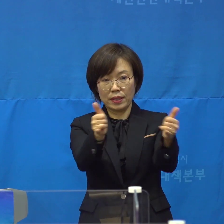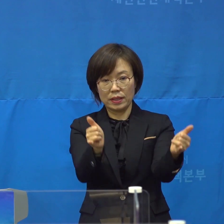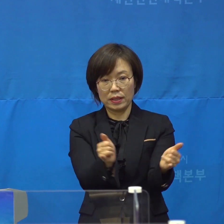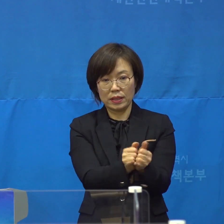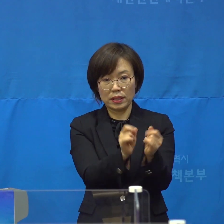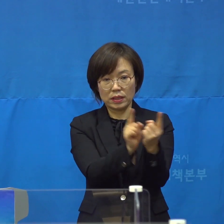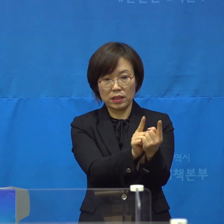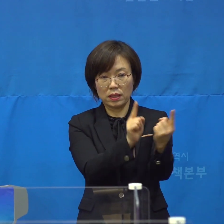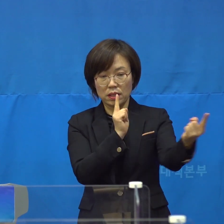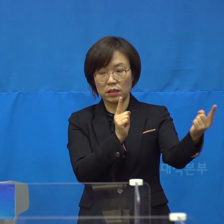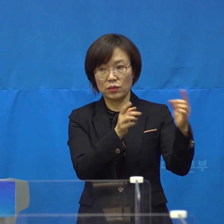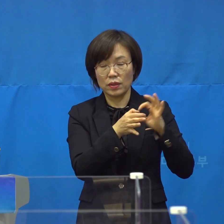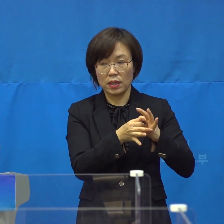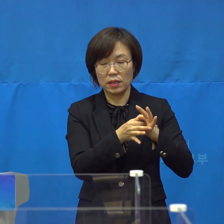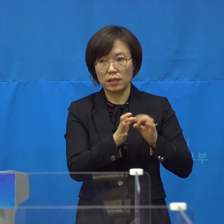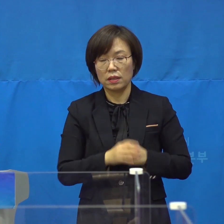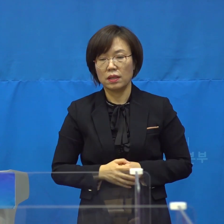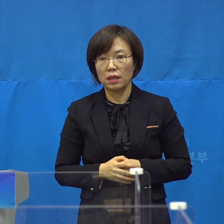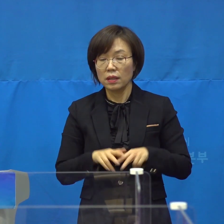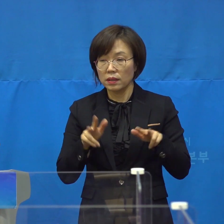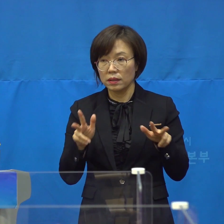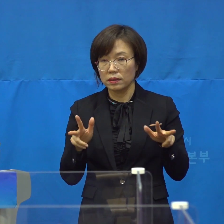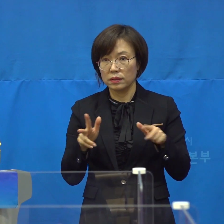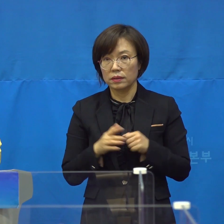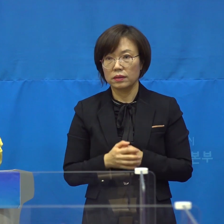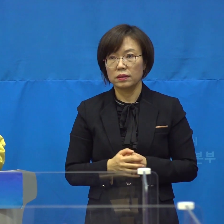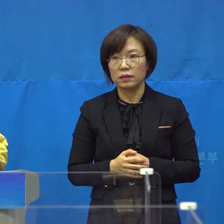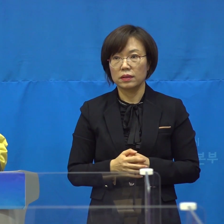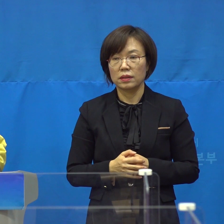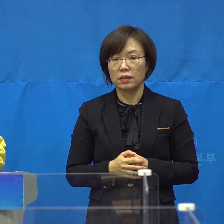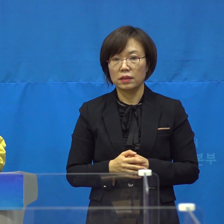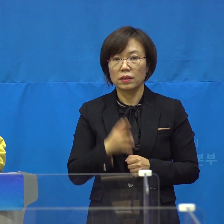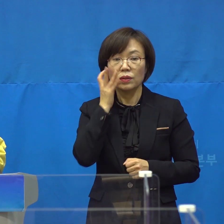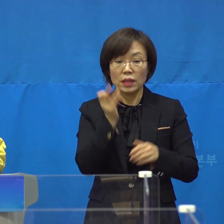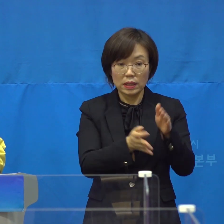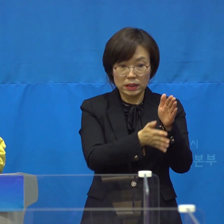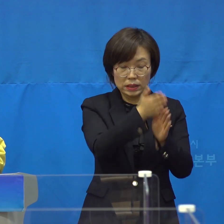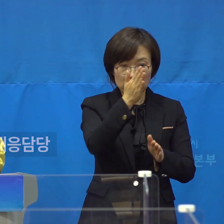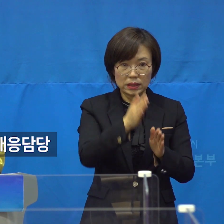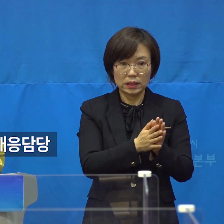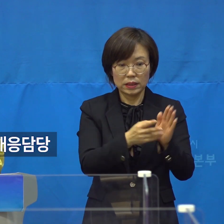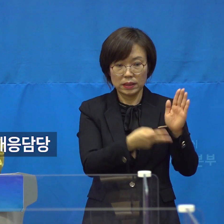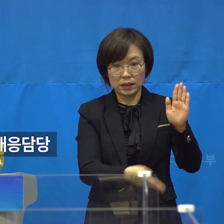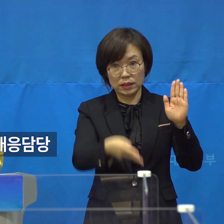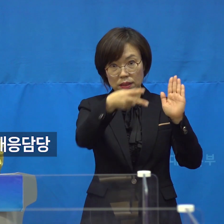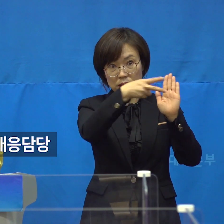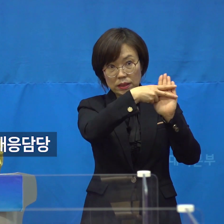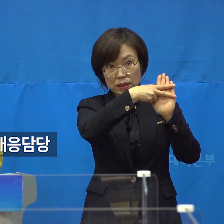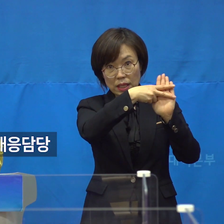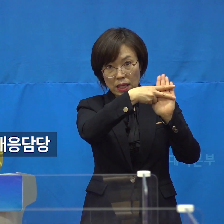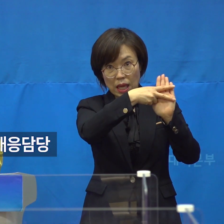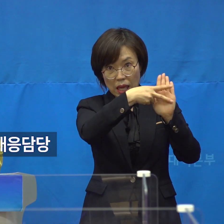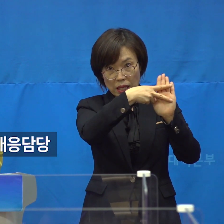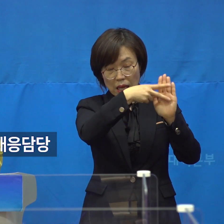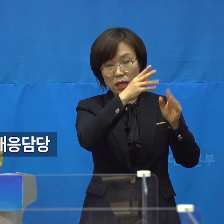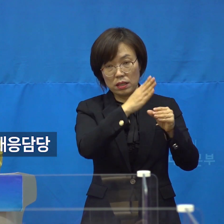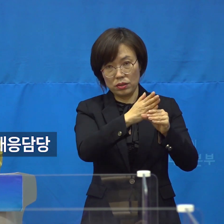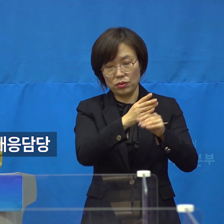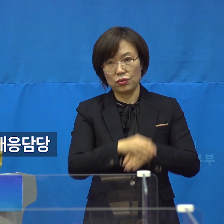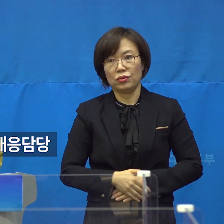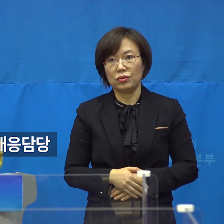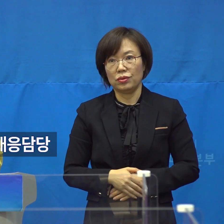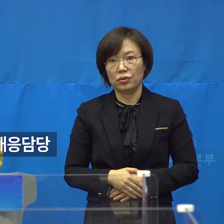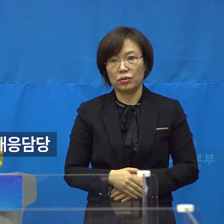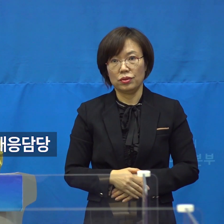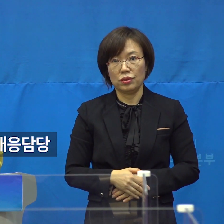사회적 거리두기 관련해서는 지금 우리 시는 지금 현재 2단계 사회적 거리두기를 적용하고 있습니다. 하고